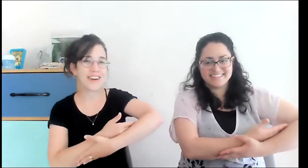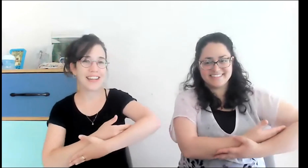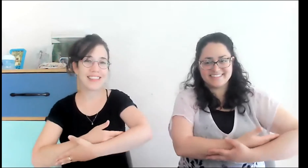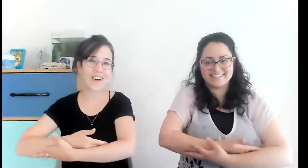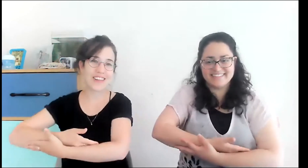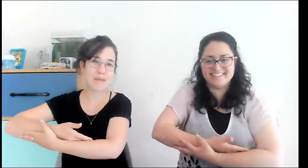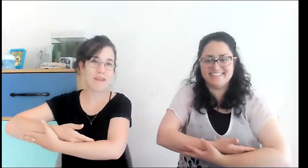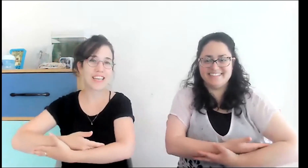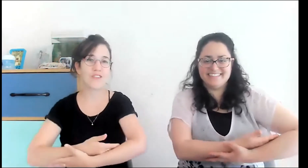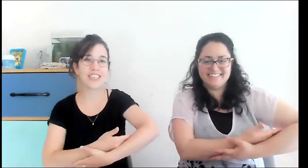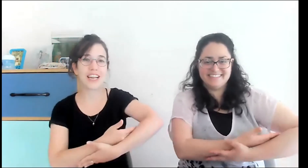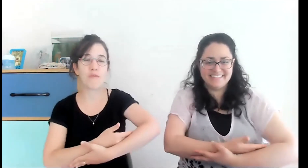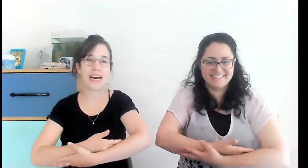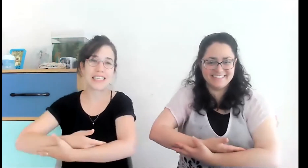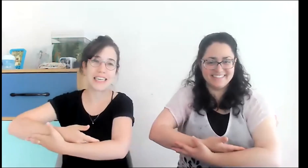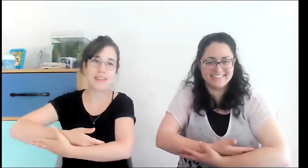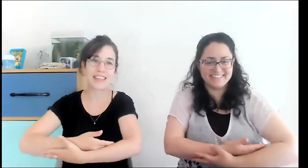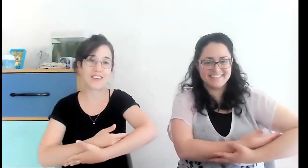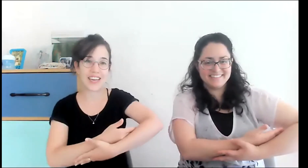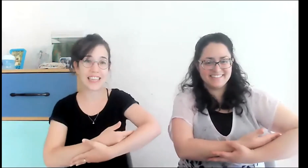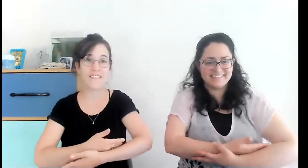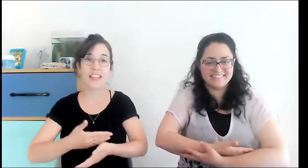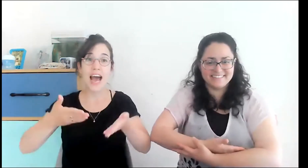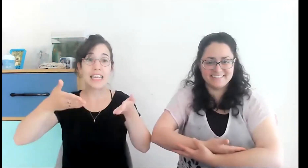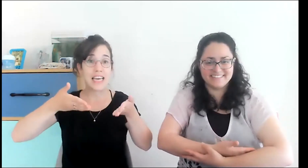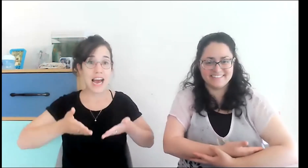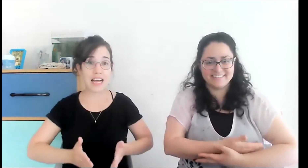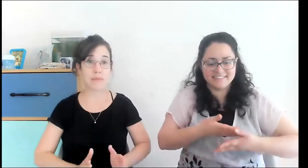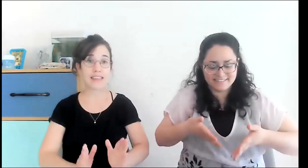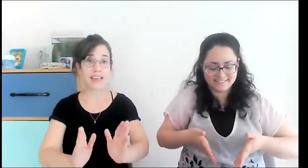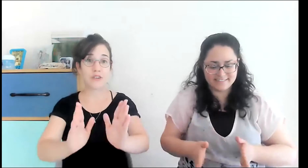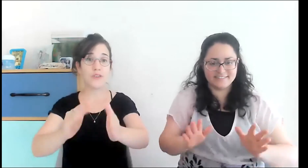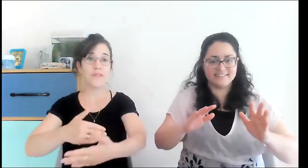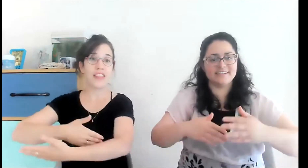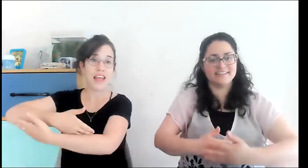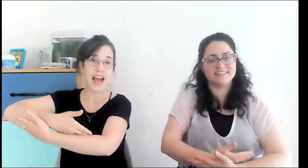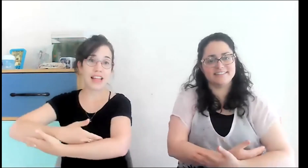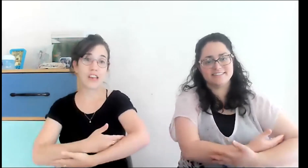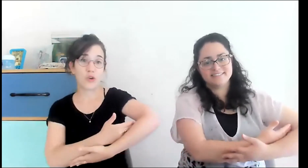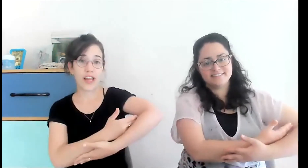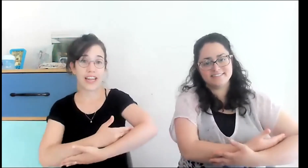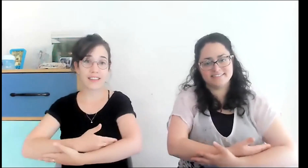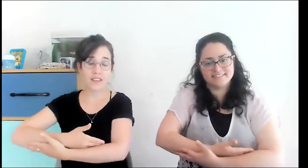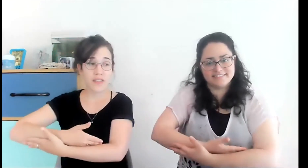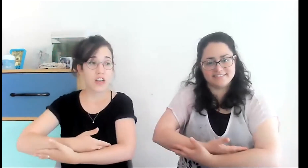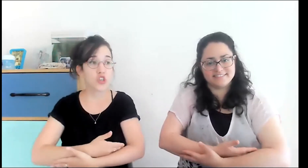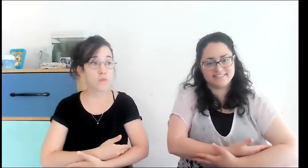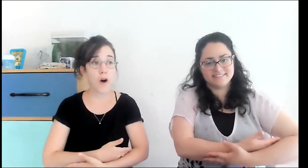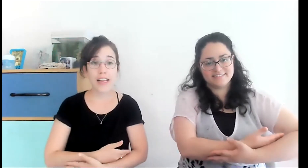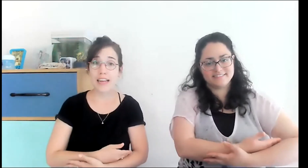תינוקת, נכון? זה ממש התנועה שאנחנו מרסלים את התינוקת. אז על ביתנו, התינוקת, שמור אלי